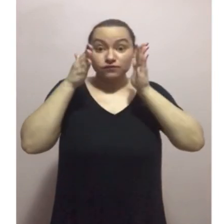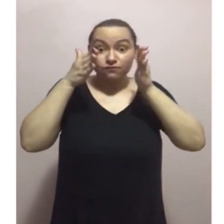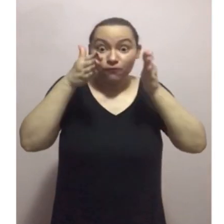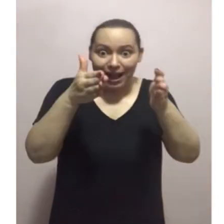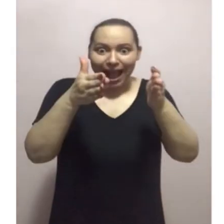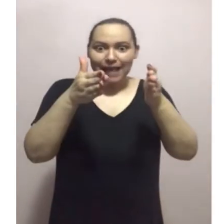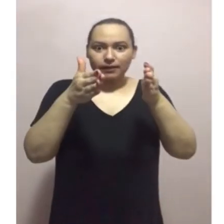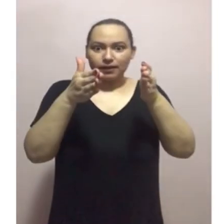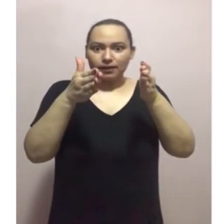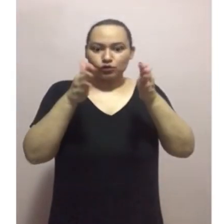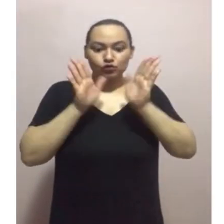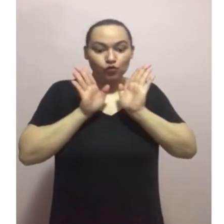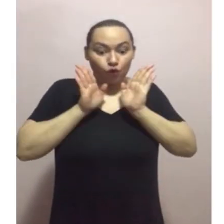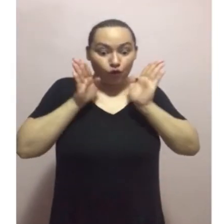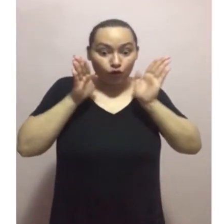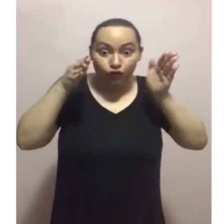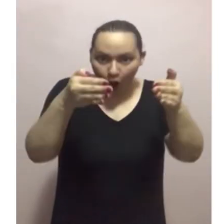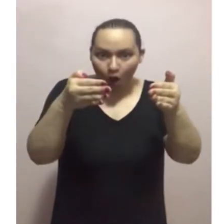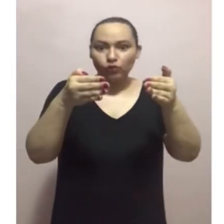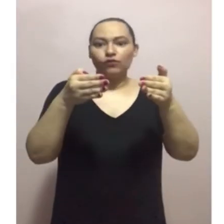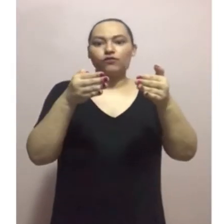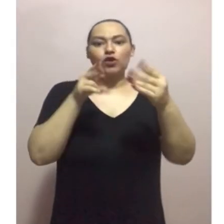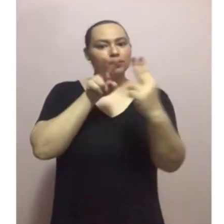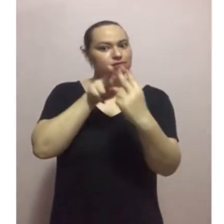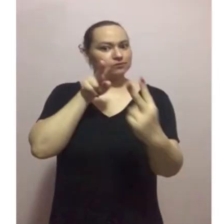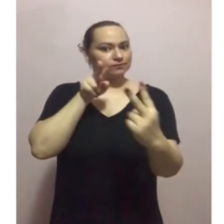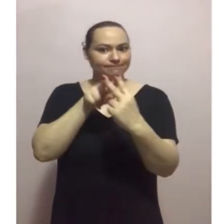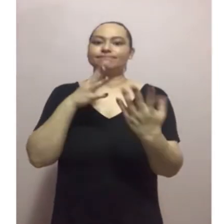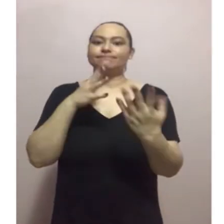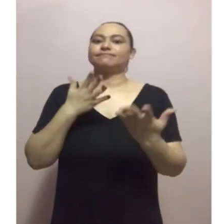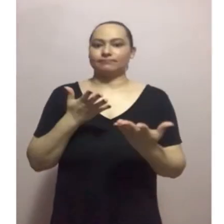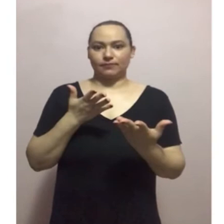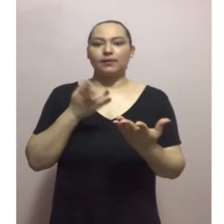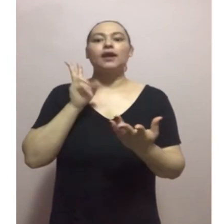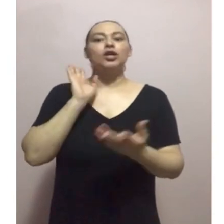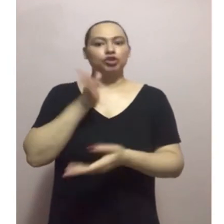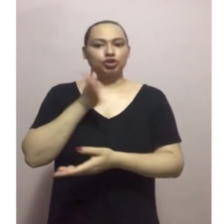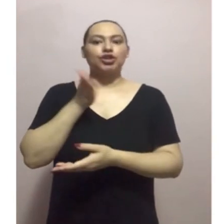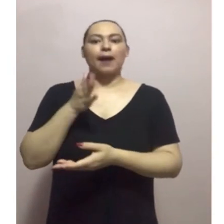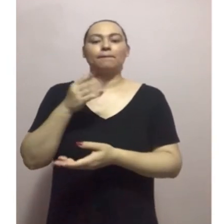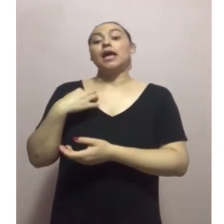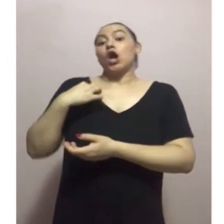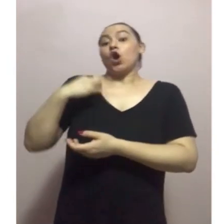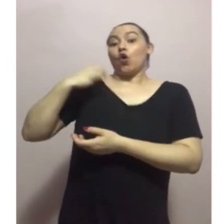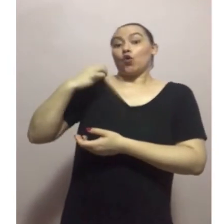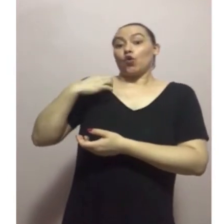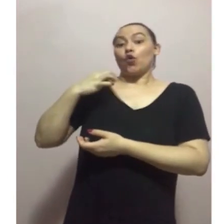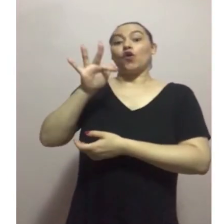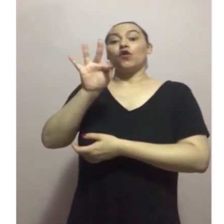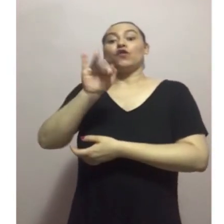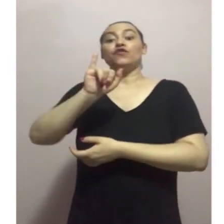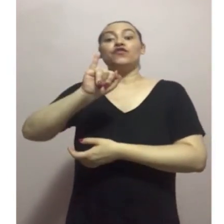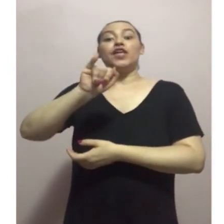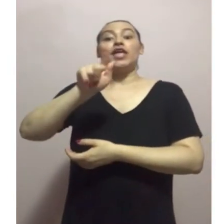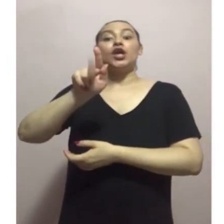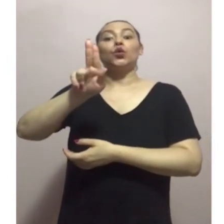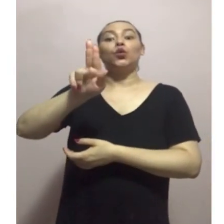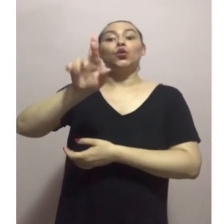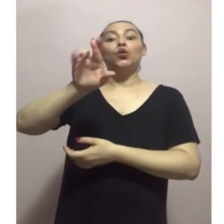isso. Então, a gente não pôde, por exemplo, pensar os figurinos,